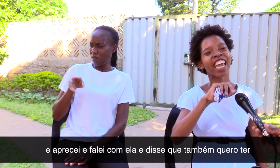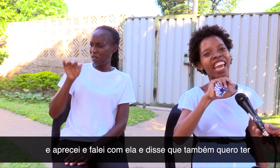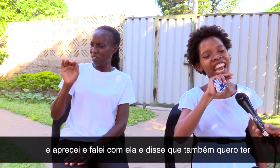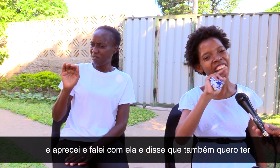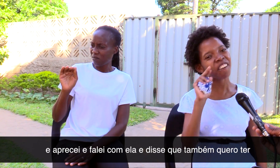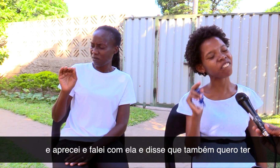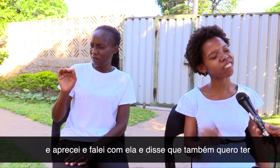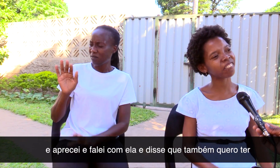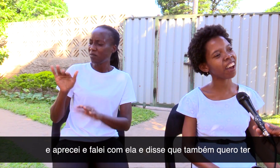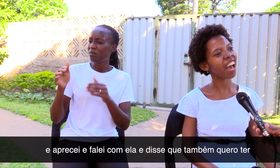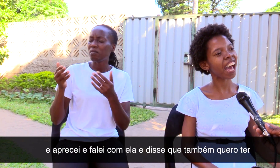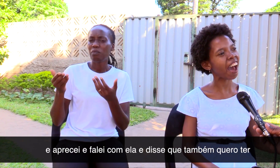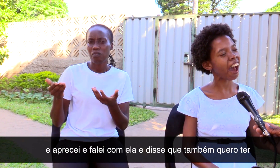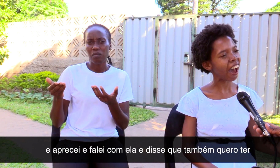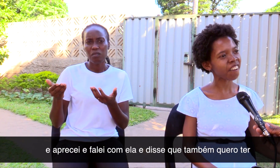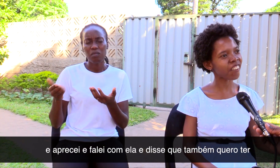conversei,